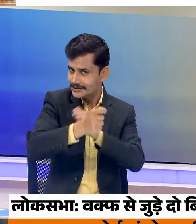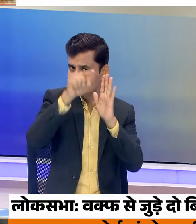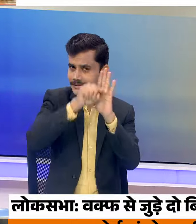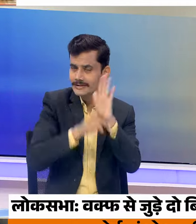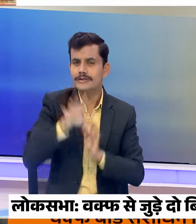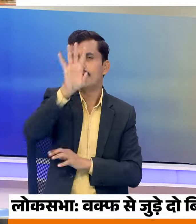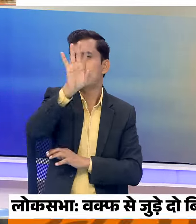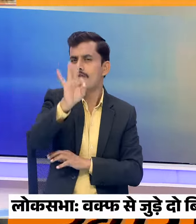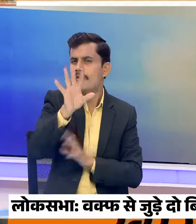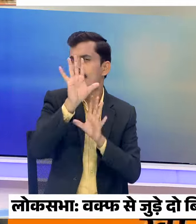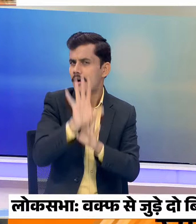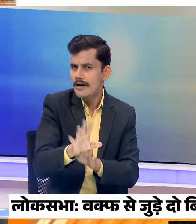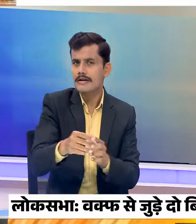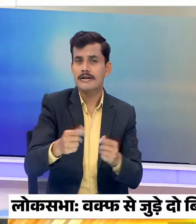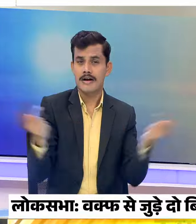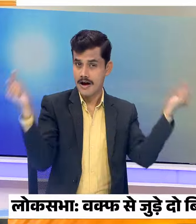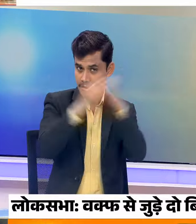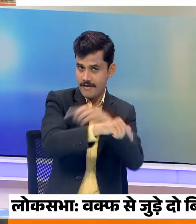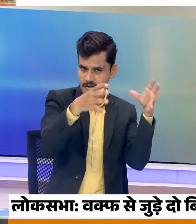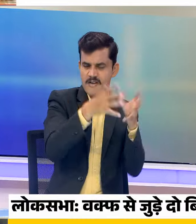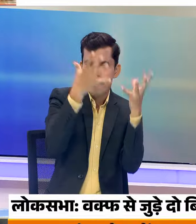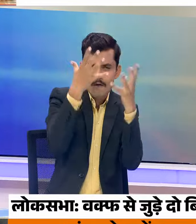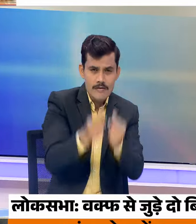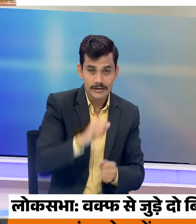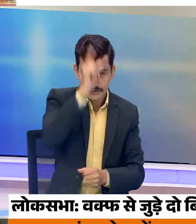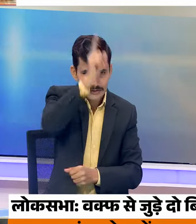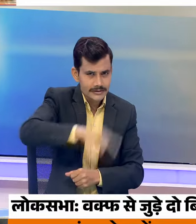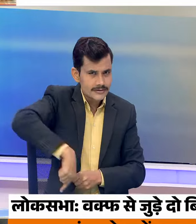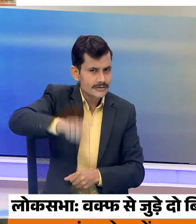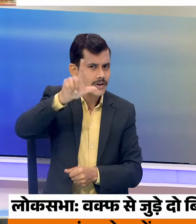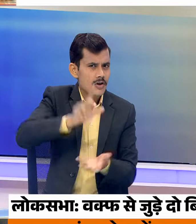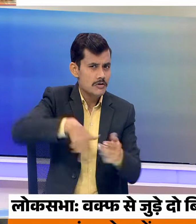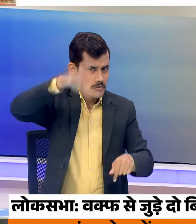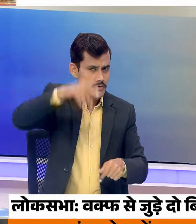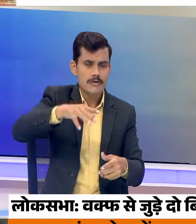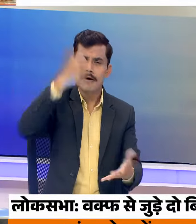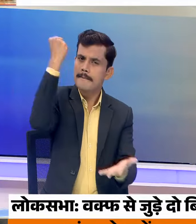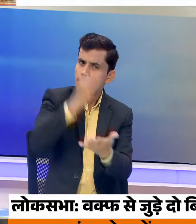विपक्ष की मांग, संसद की स्थायी समिति को भेजा जाए बिल।